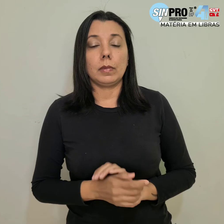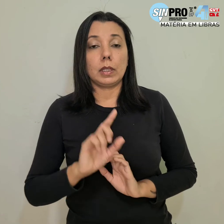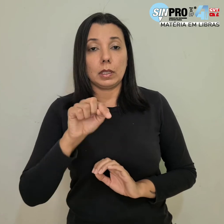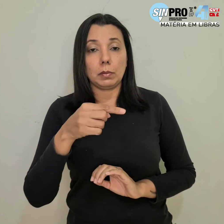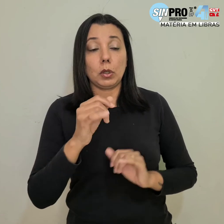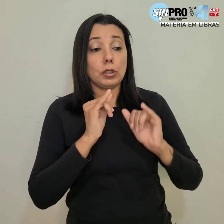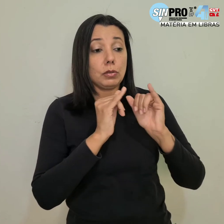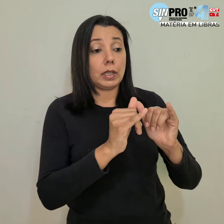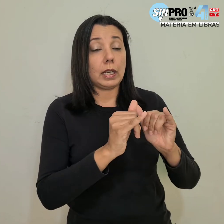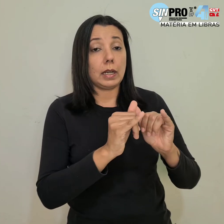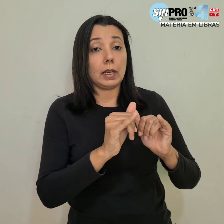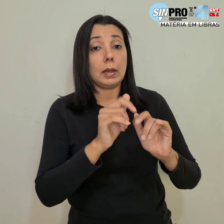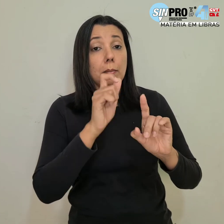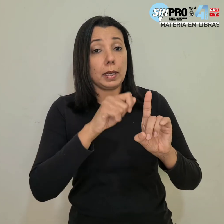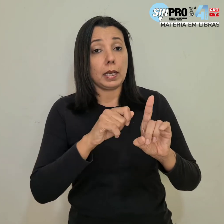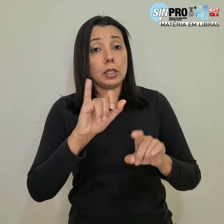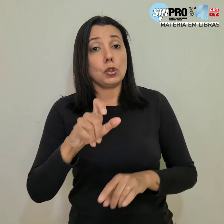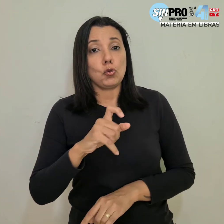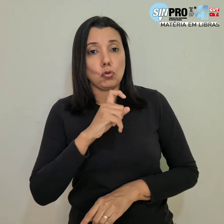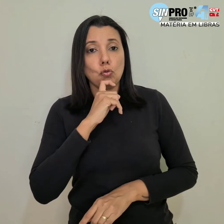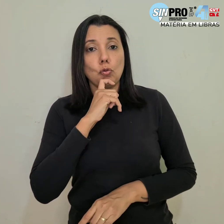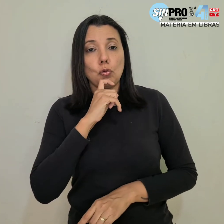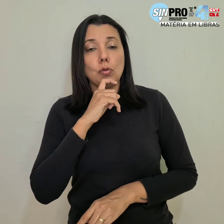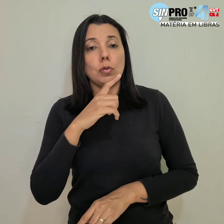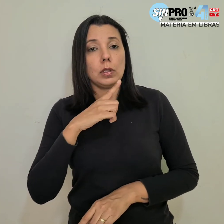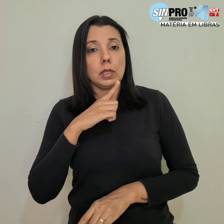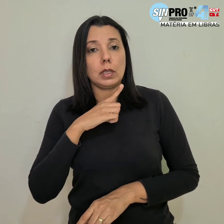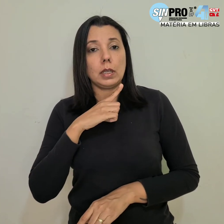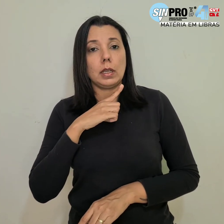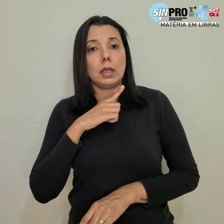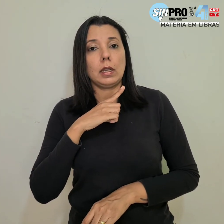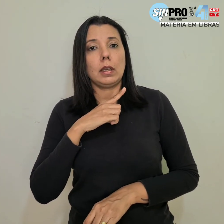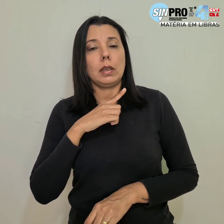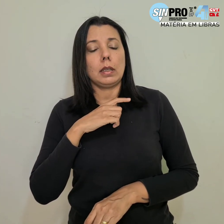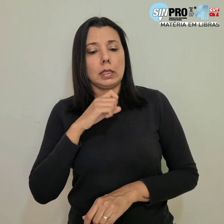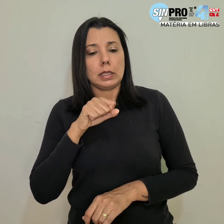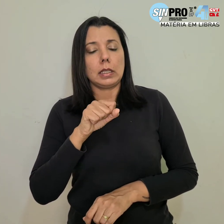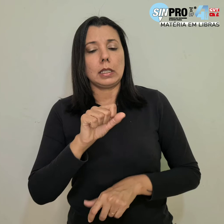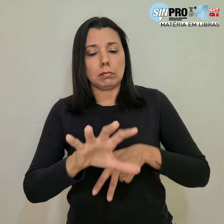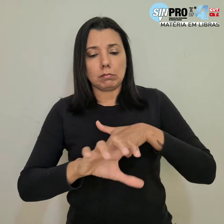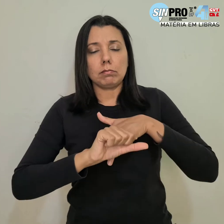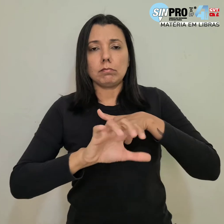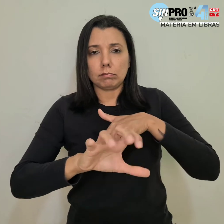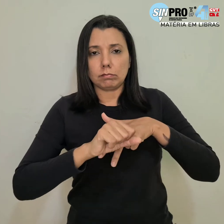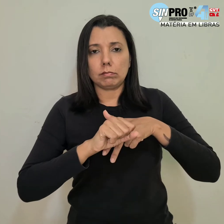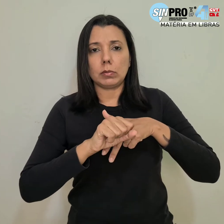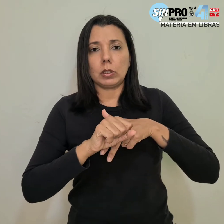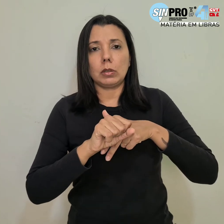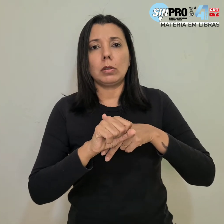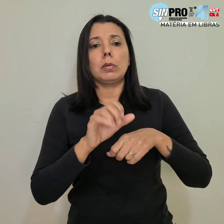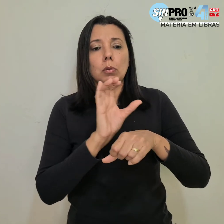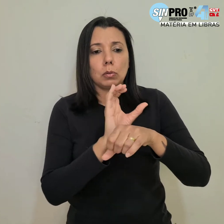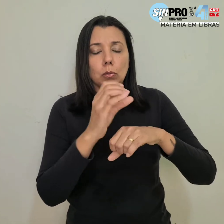Após divulgar em julho ter recebido diagnóstico positivo para a Covid-19,